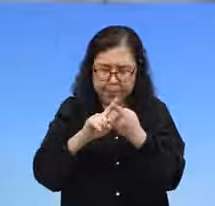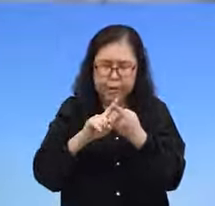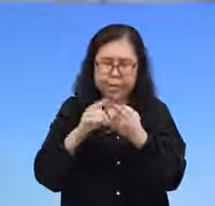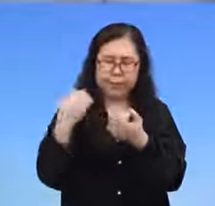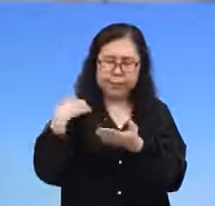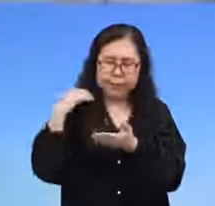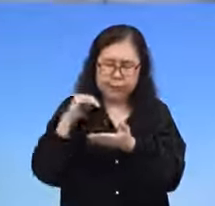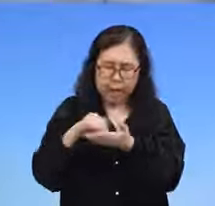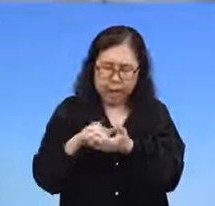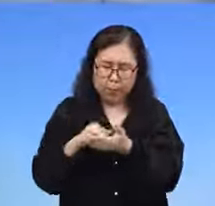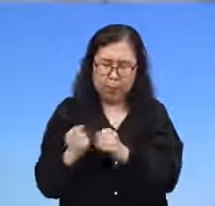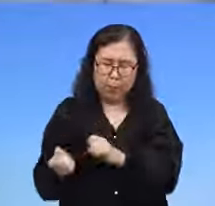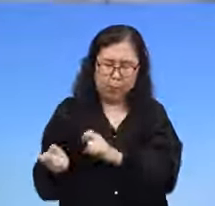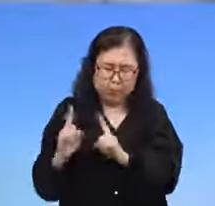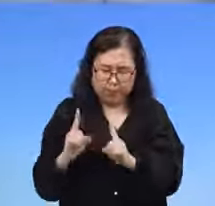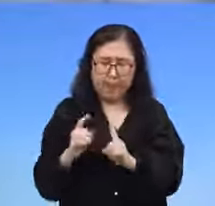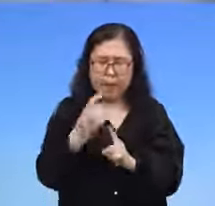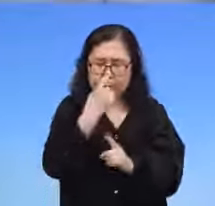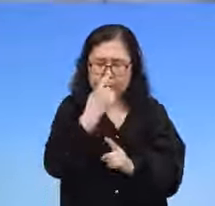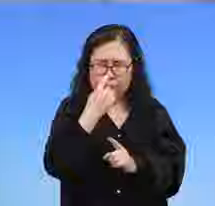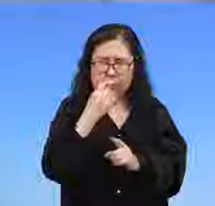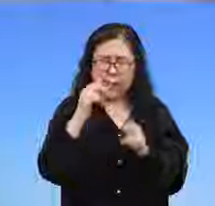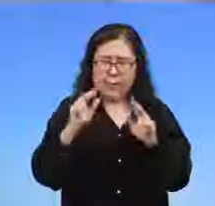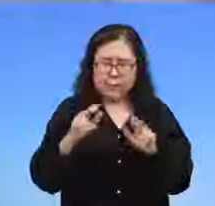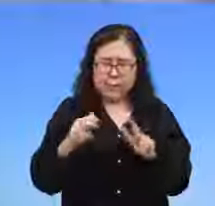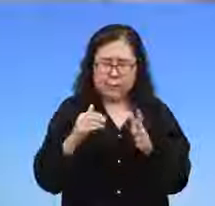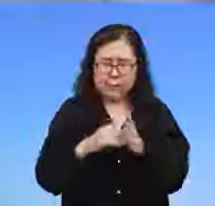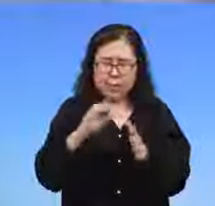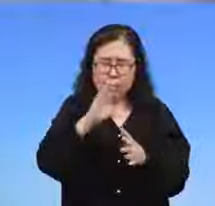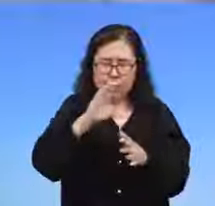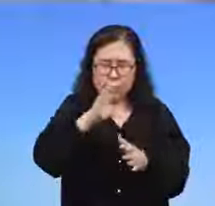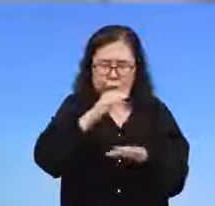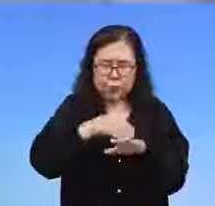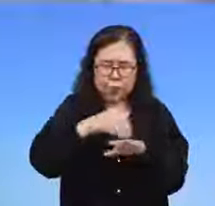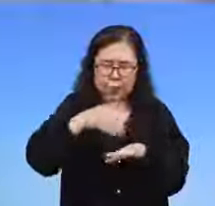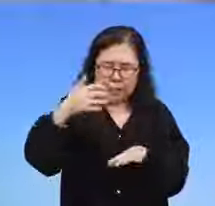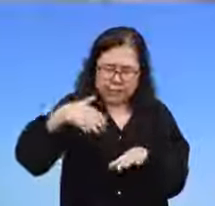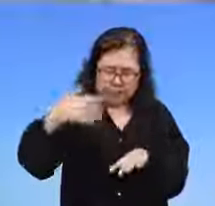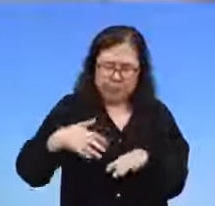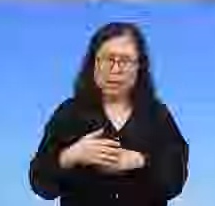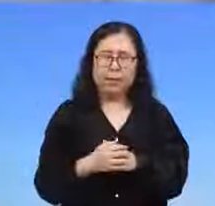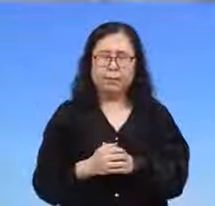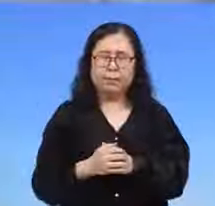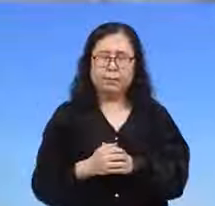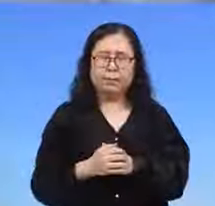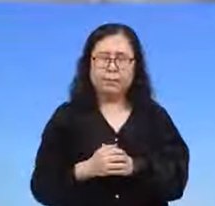것이라고 배웠습니다. 아버지, 여전히 우리는 아직까지 훈련이 다 되지 못했습니다.